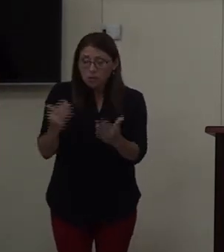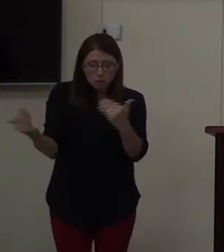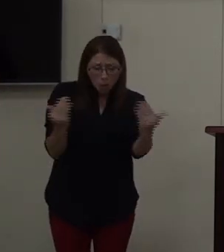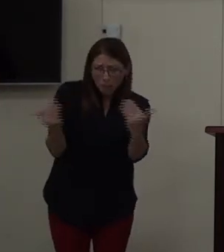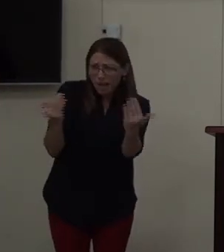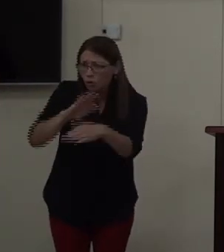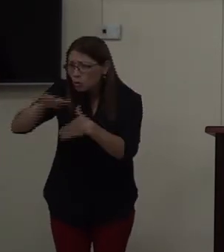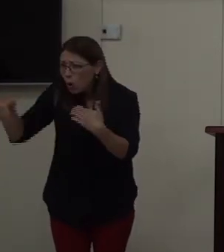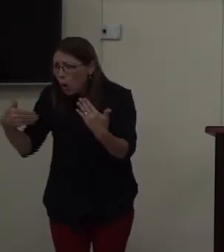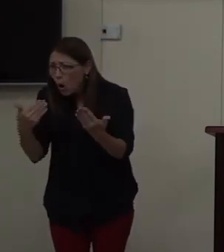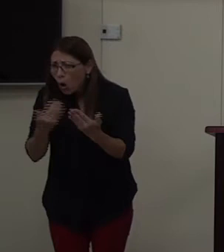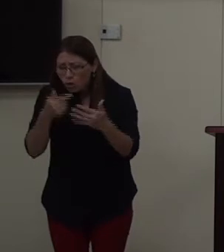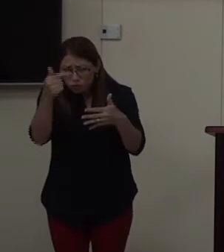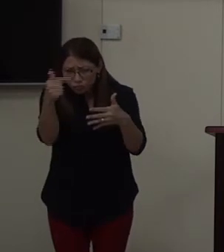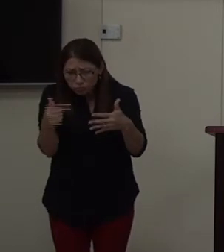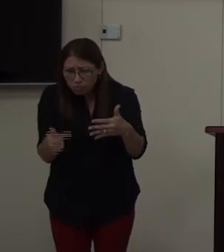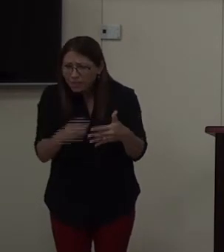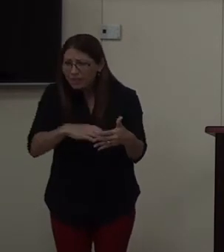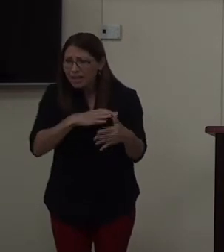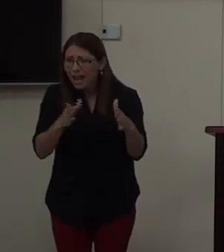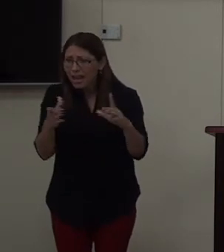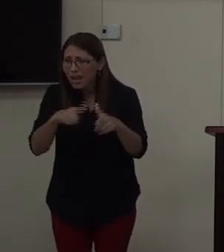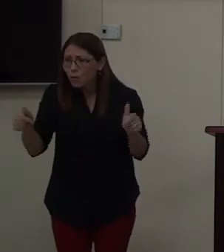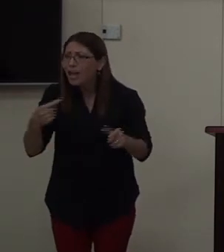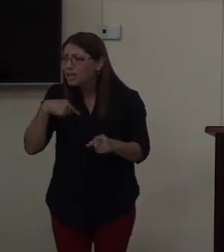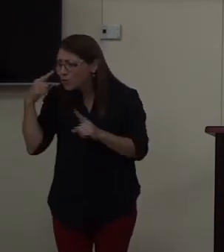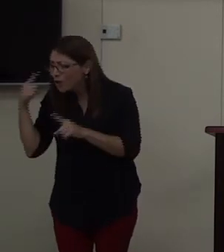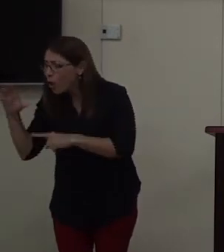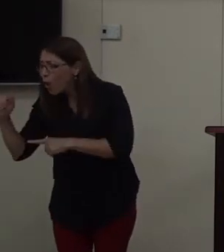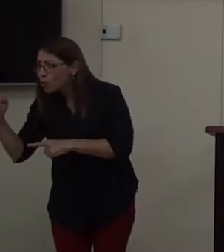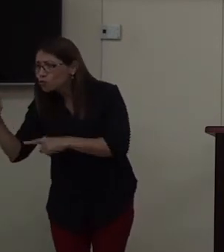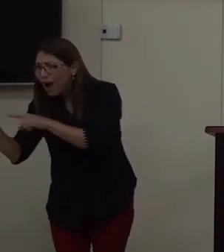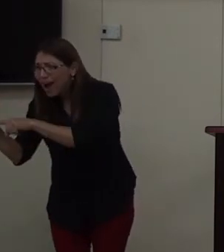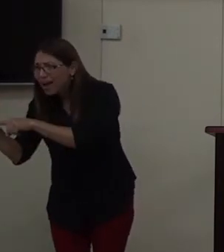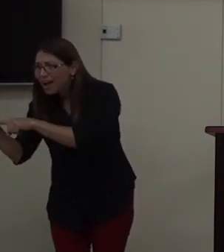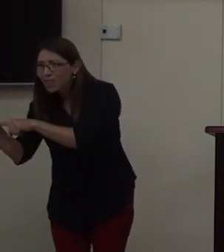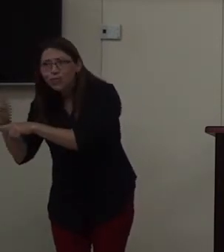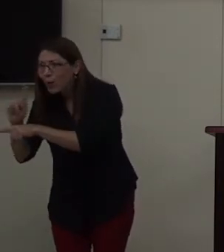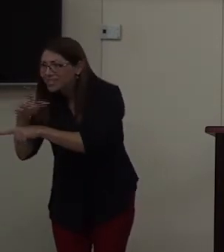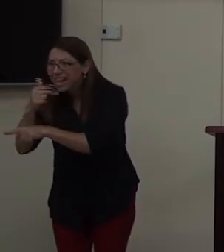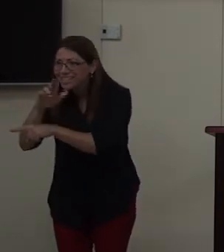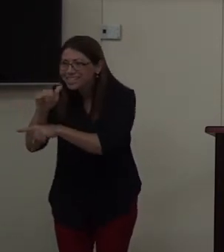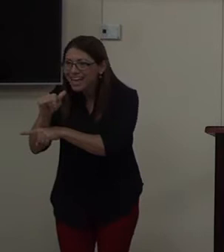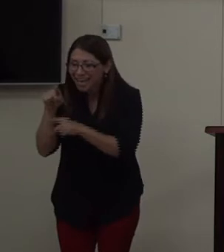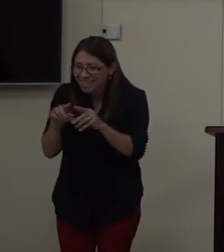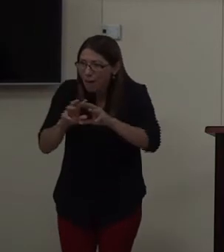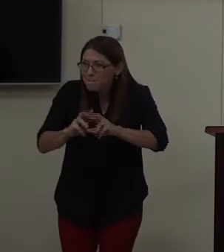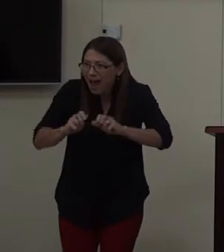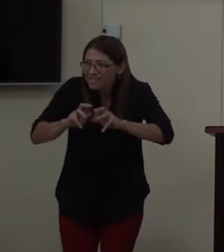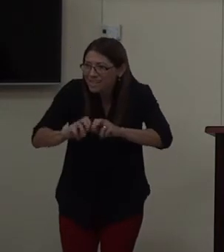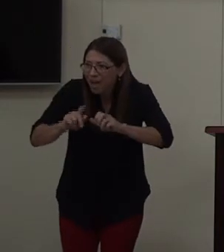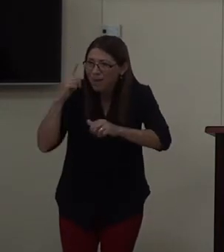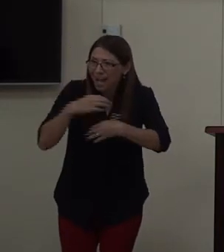registros léxicos de la lengua y me encuentro que osho es la masa para hacer la chicha. Eso es osho, no